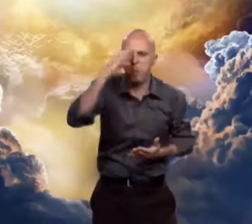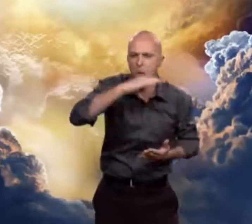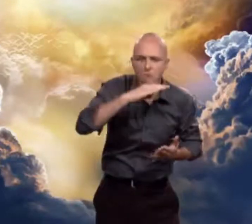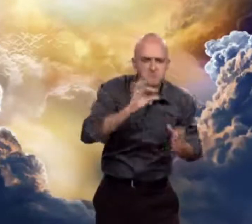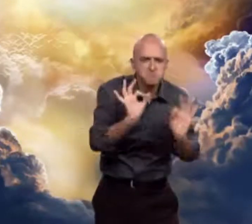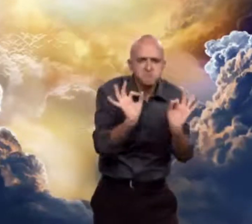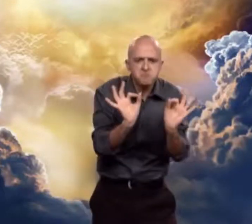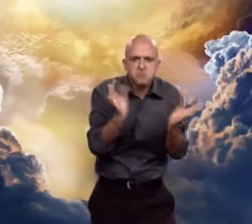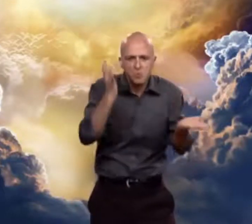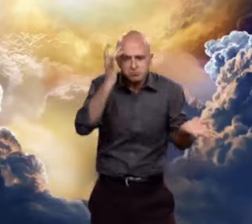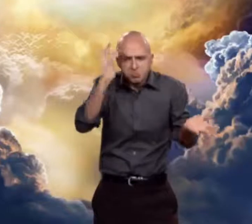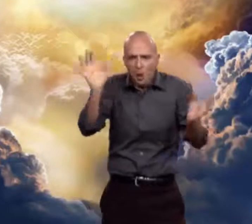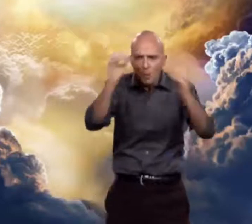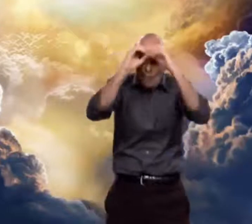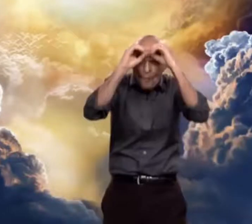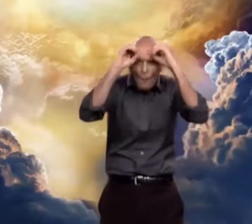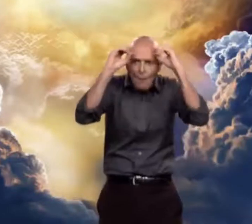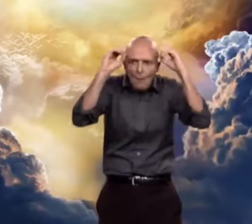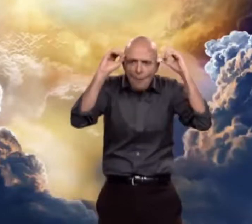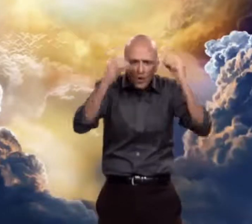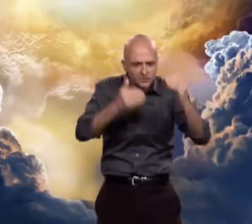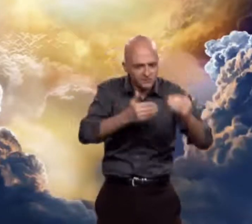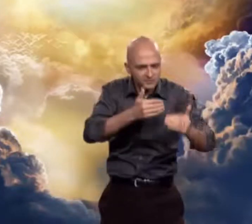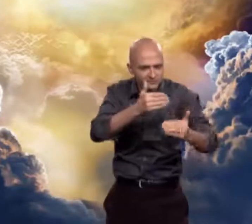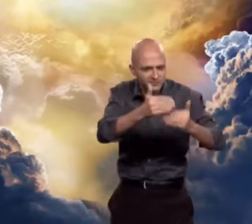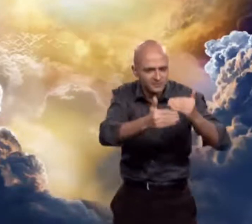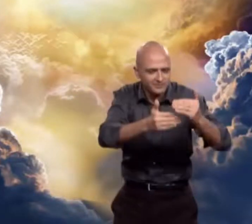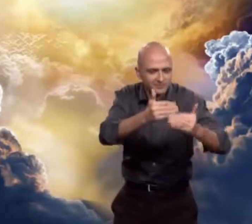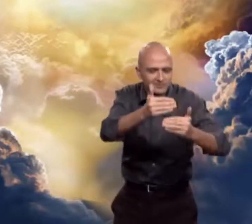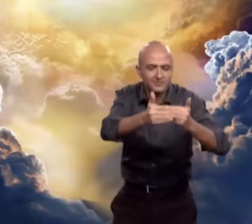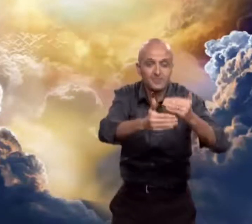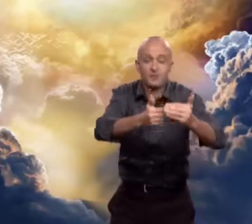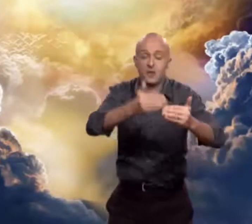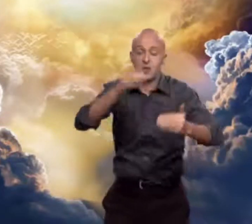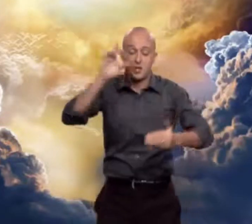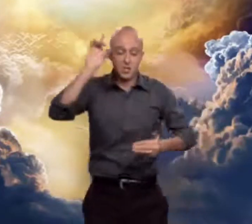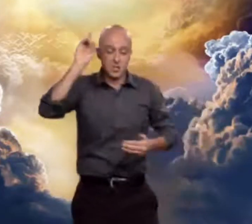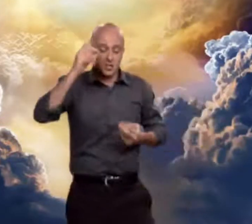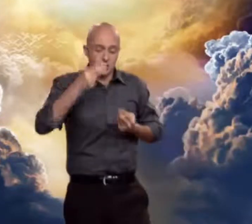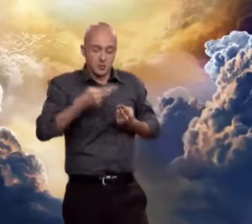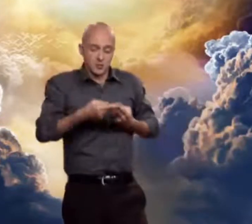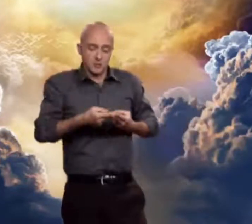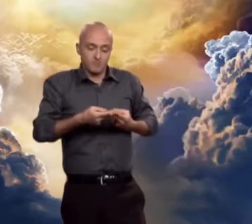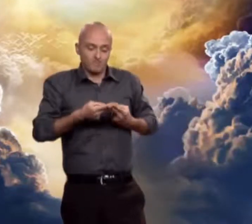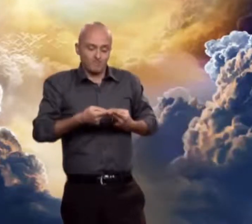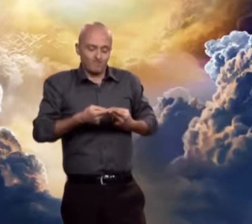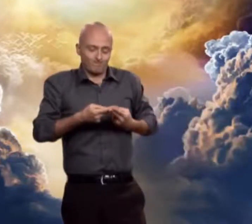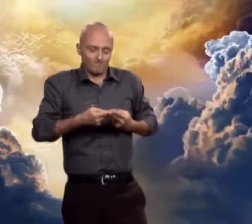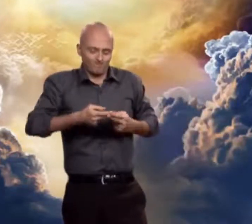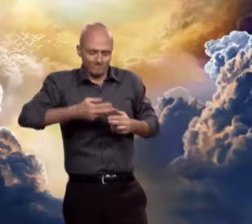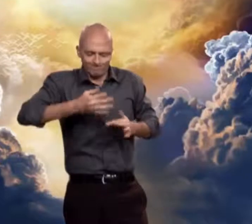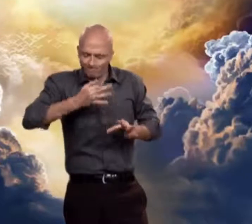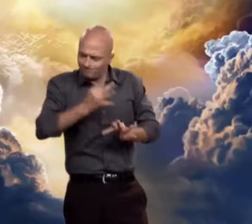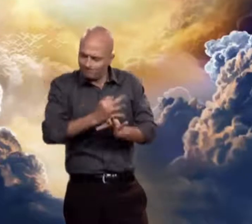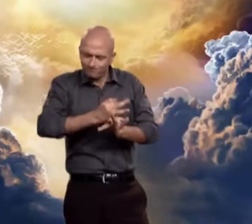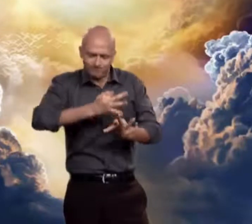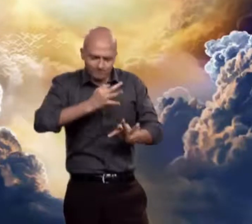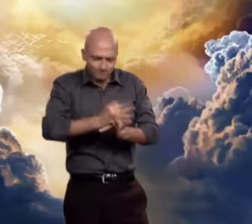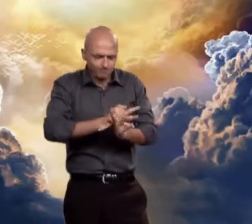usurpador deveria ser compreendido por todos. Seria necessário tempo para que ele mostrasse quem realmente é através de suas